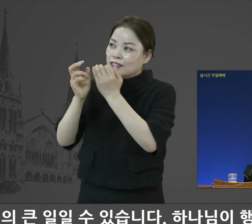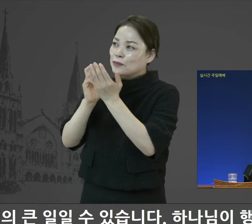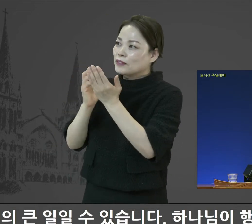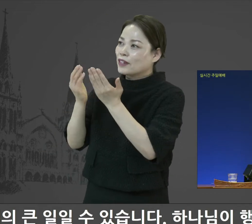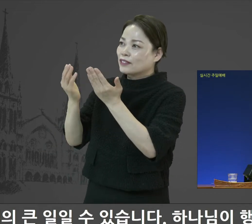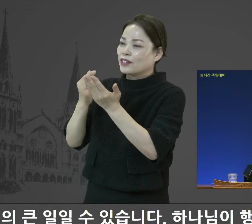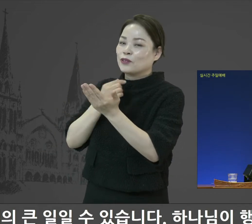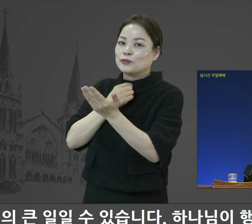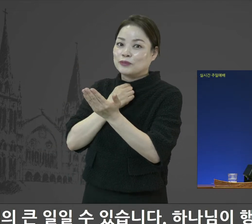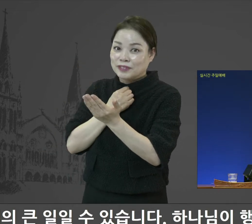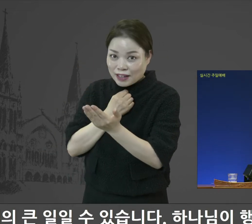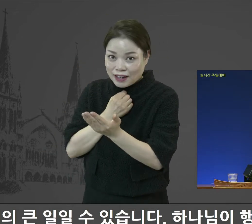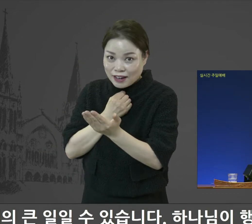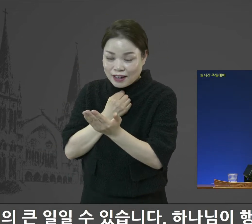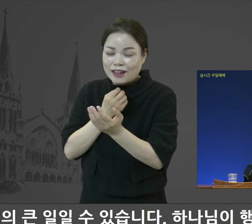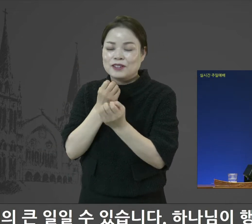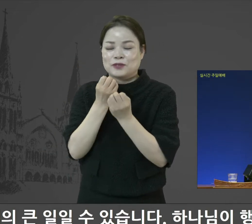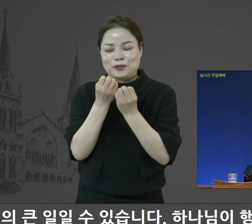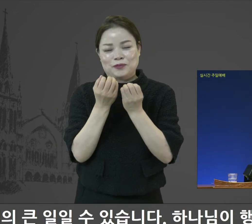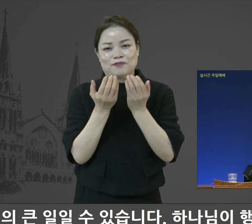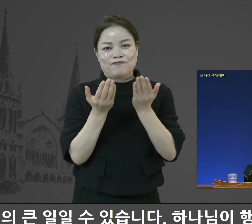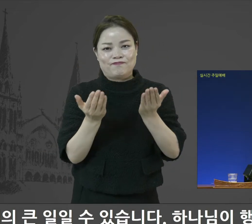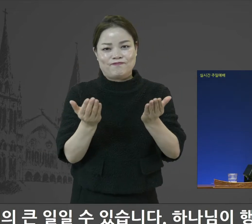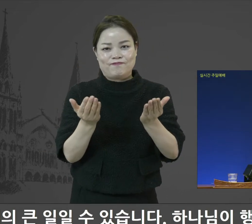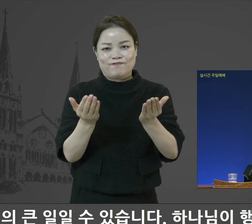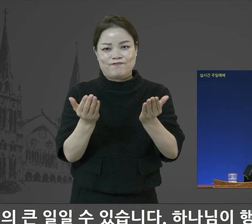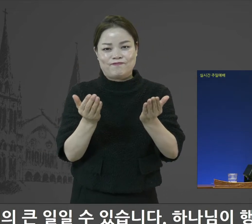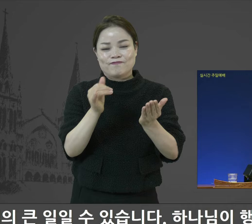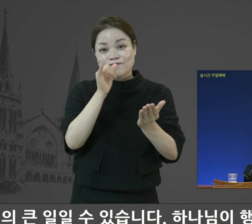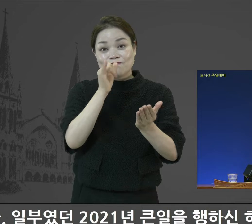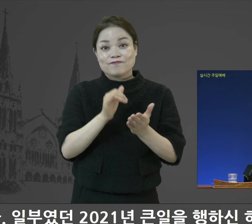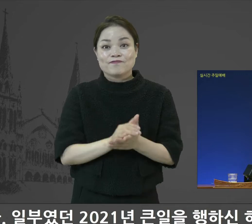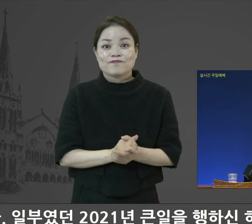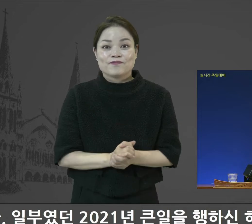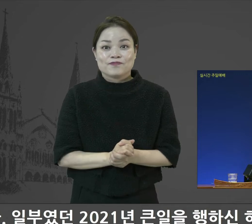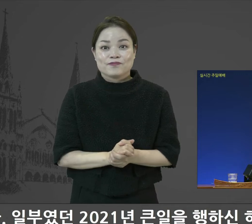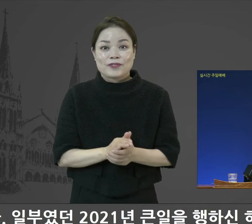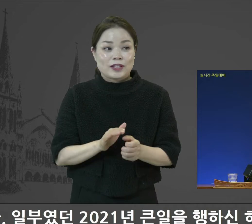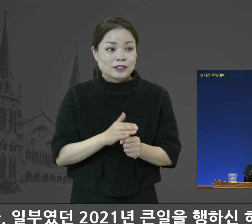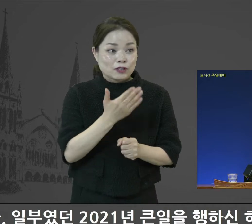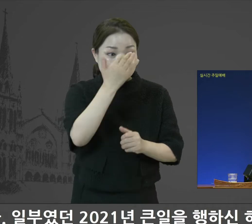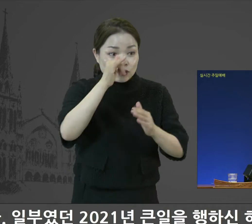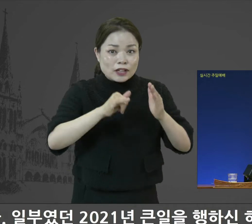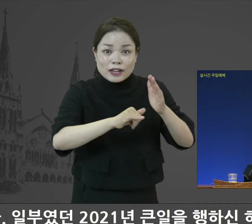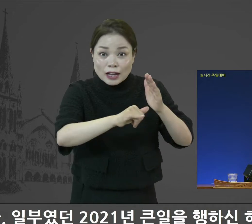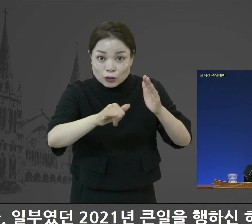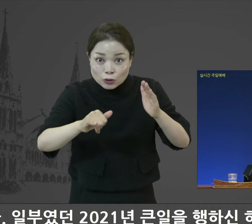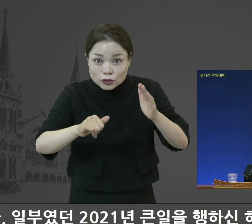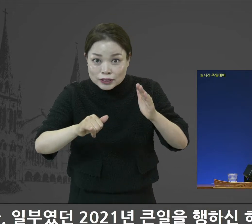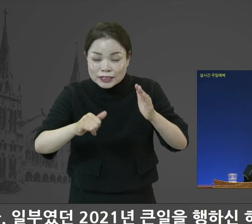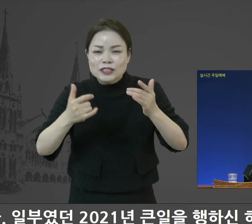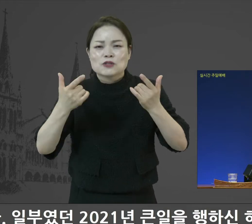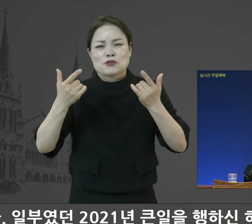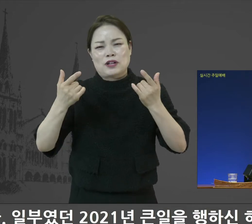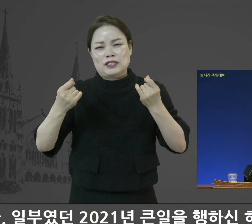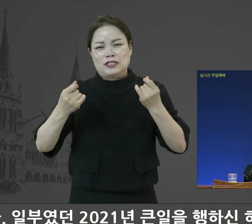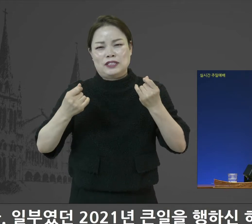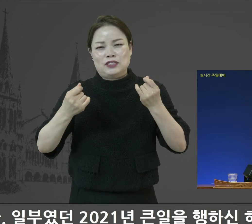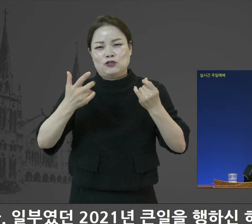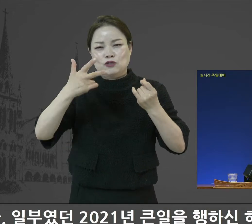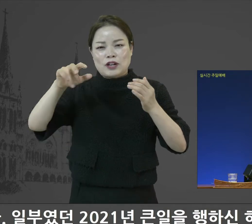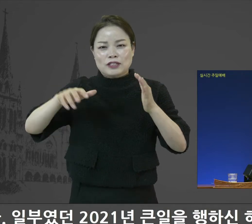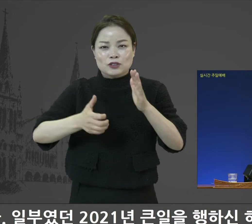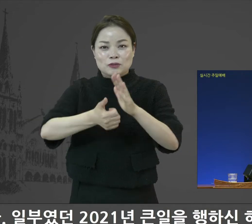찬양합니다, 이렇게 고백할 수 있을 수 있습니다. 사랑하는 충현의 온 가족들이 그렇게 되기를 주